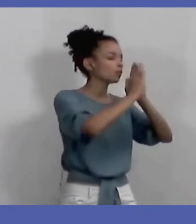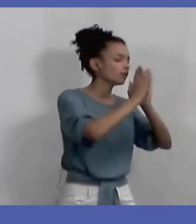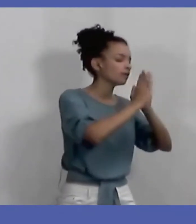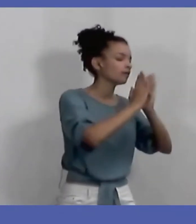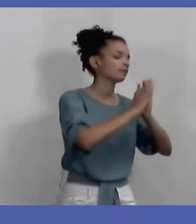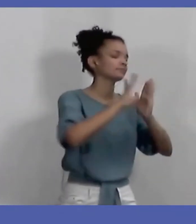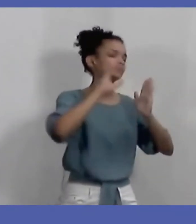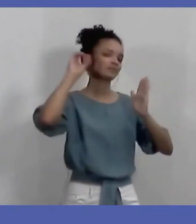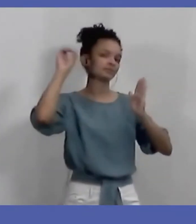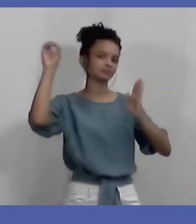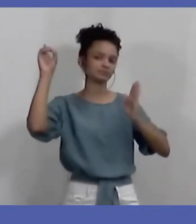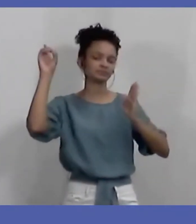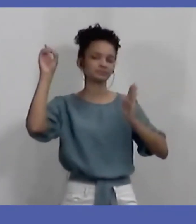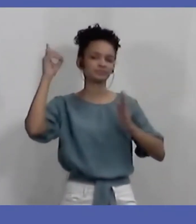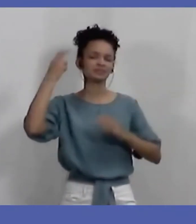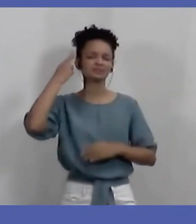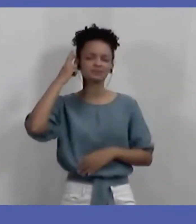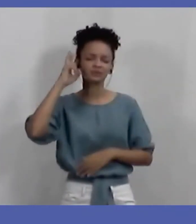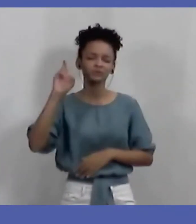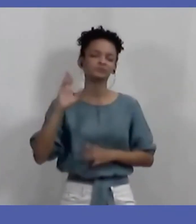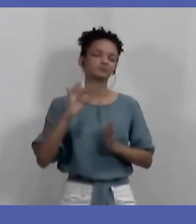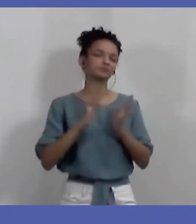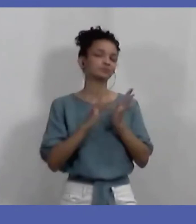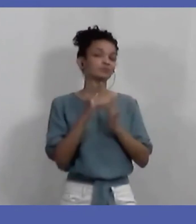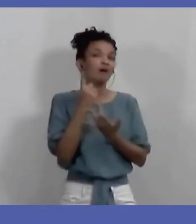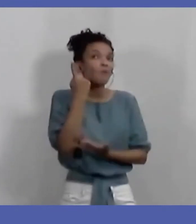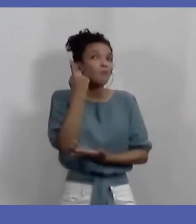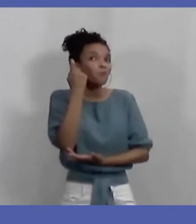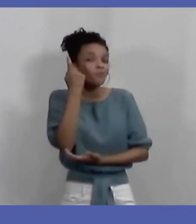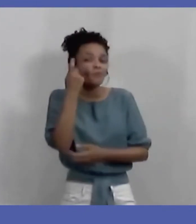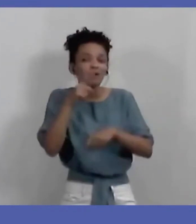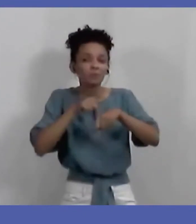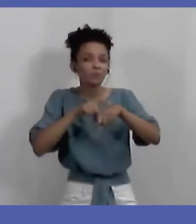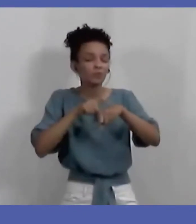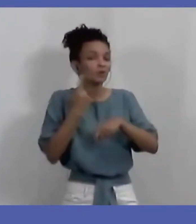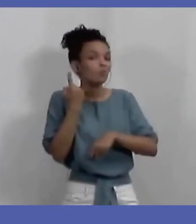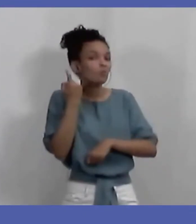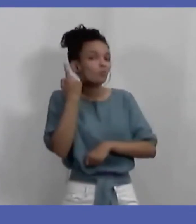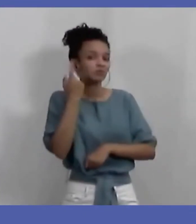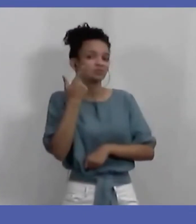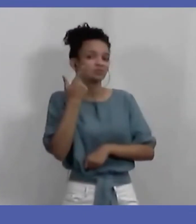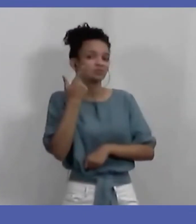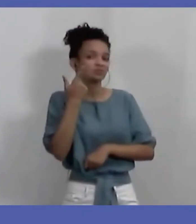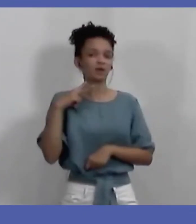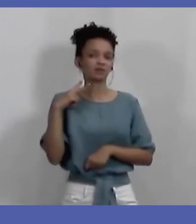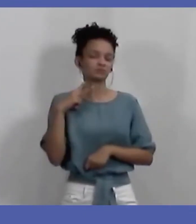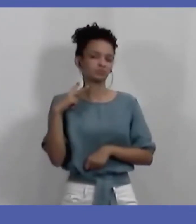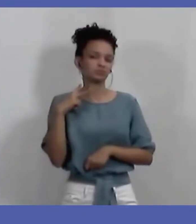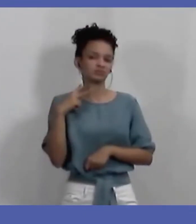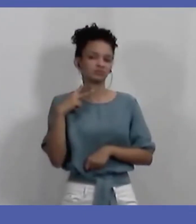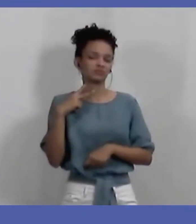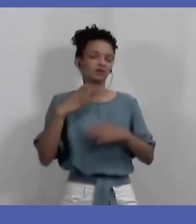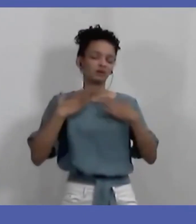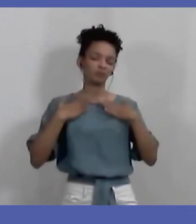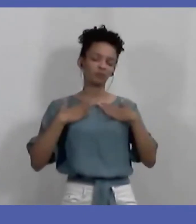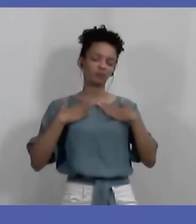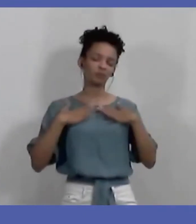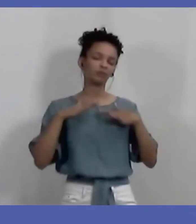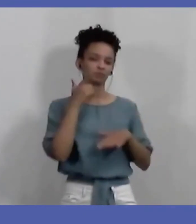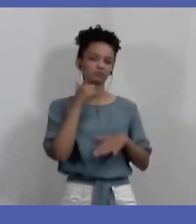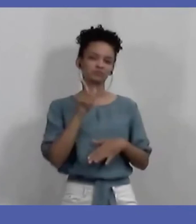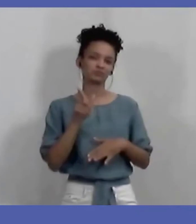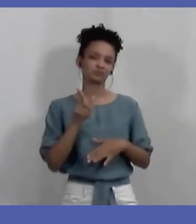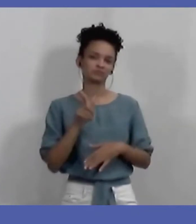Senhor Jesus. Era o único momento que ele tinha sossego. O